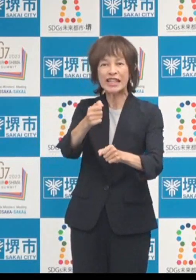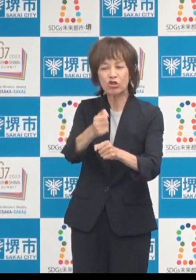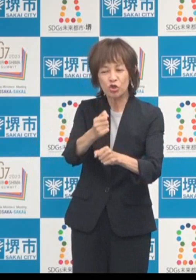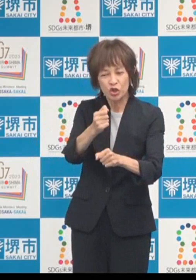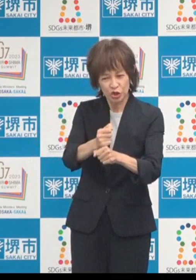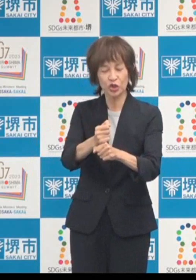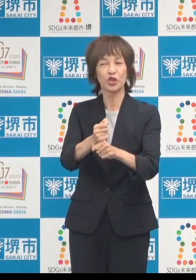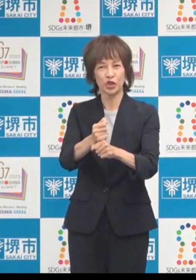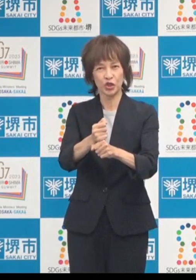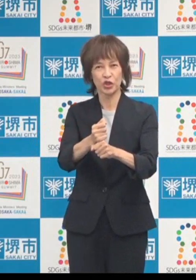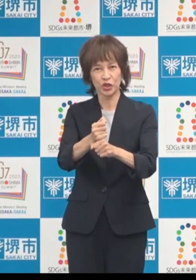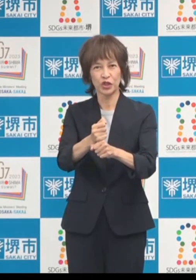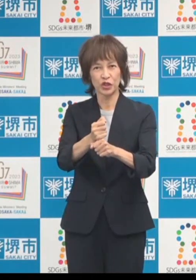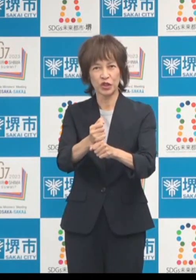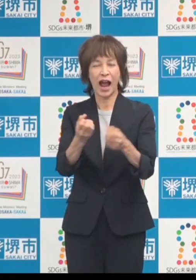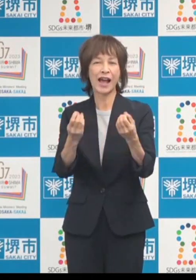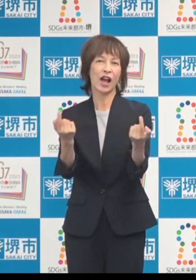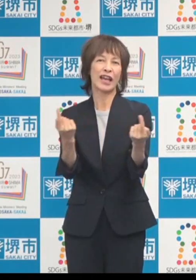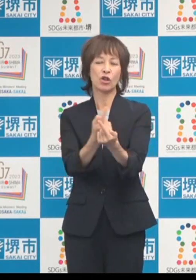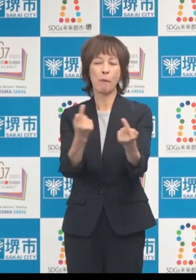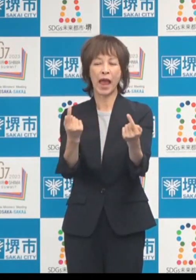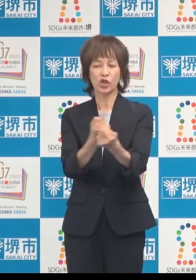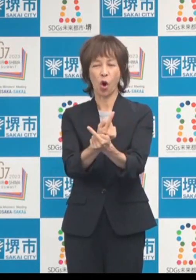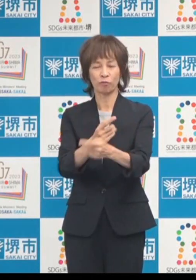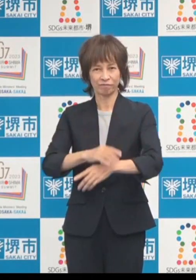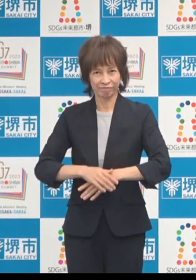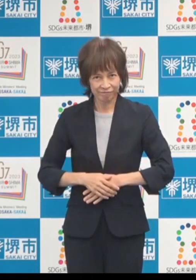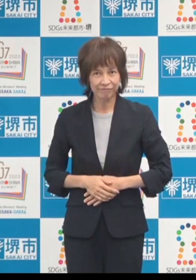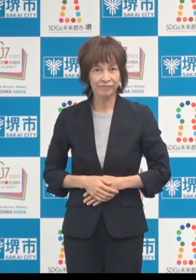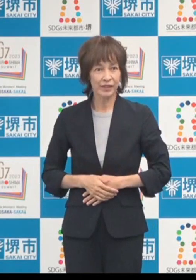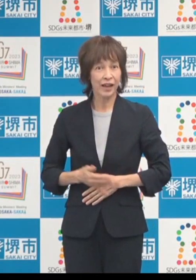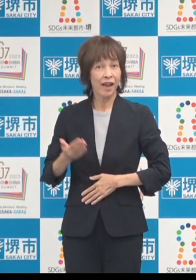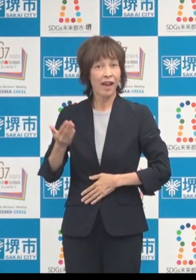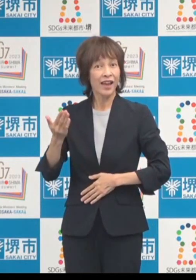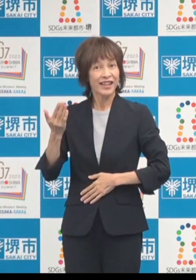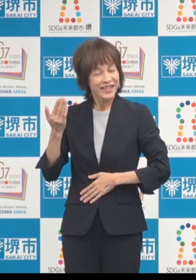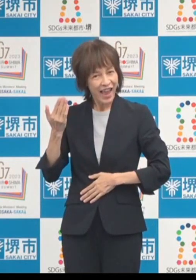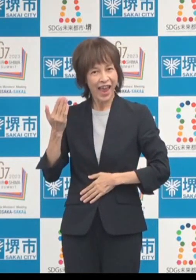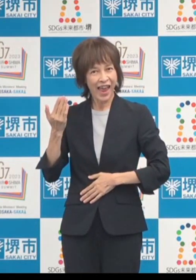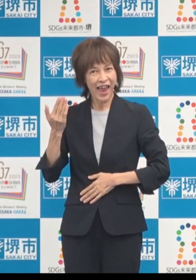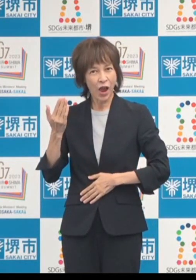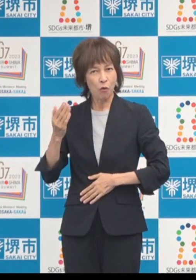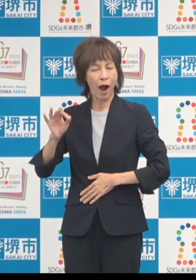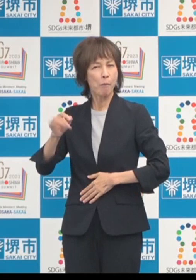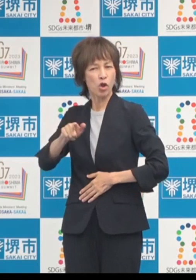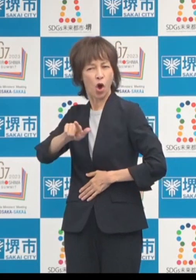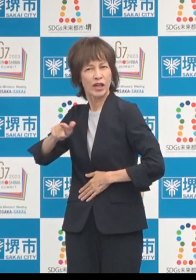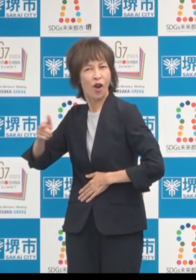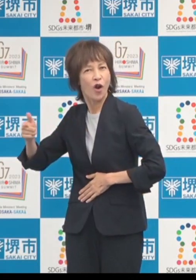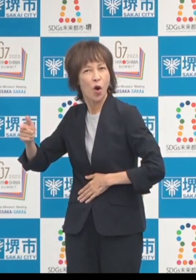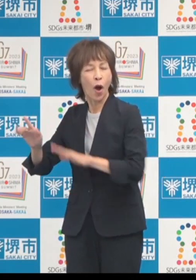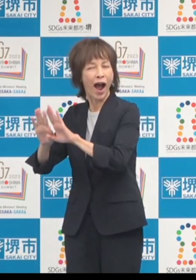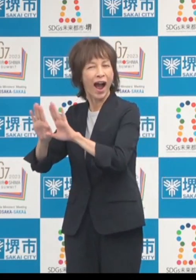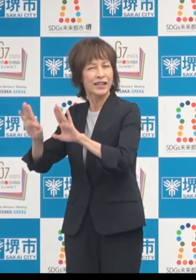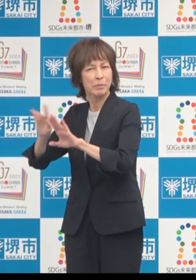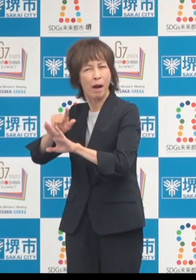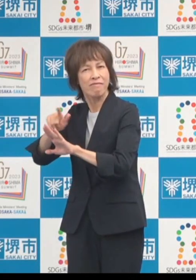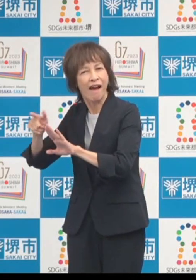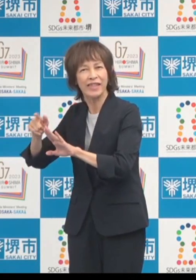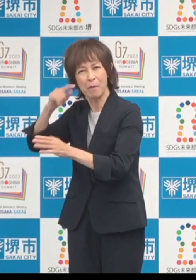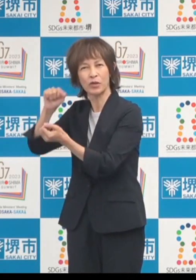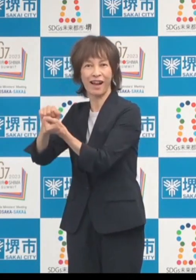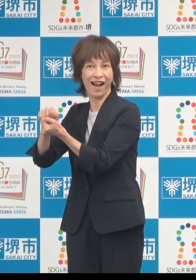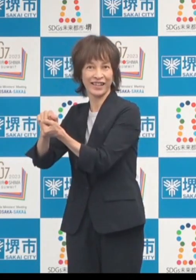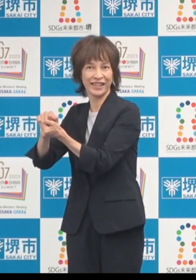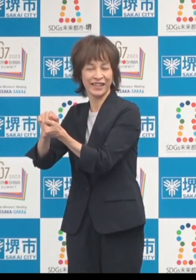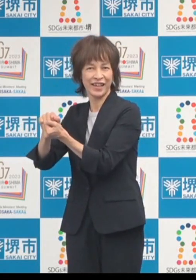出することを目指して、以前の堺は物の始まり何でも堺という言葉がありましたが、これからの時代にも